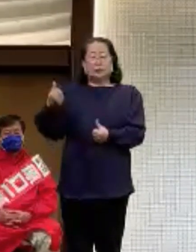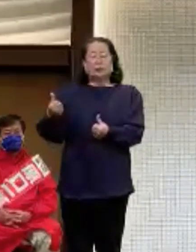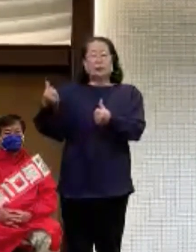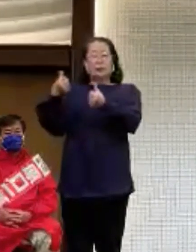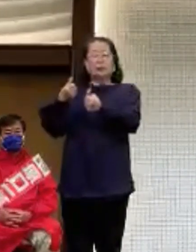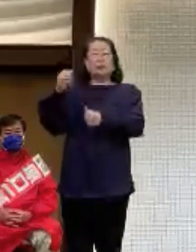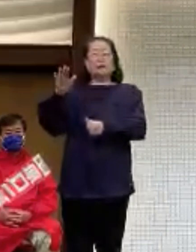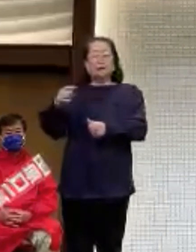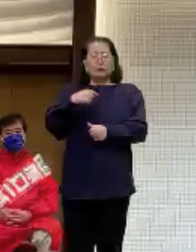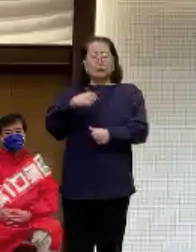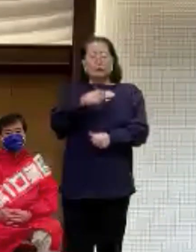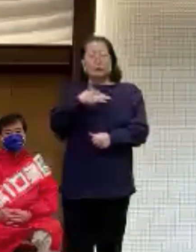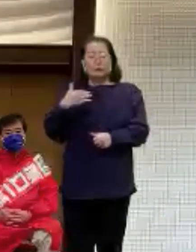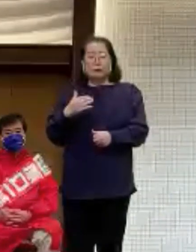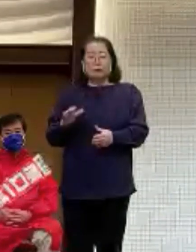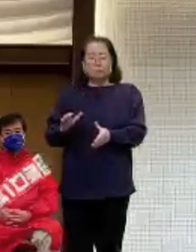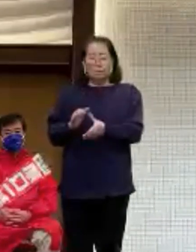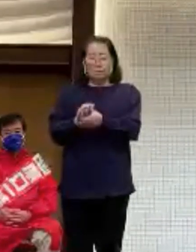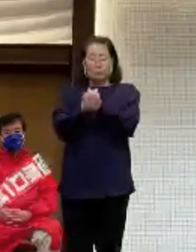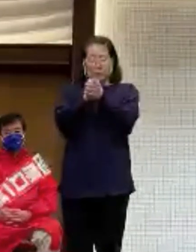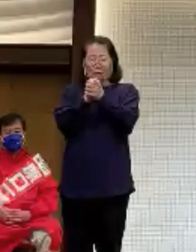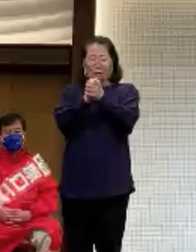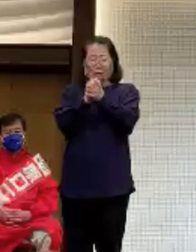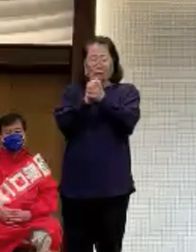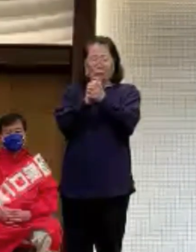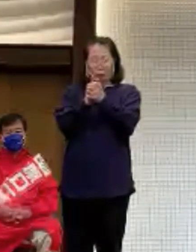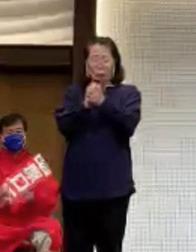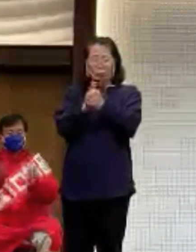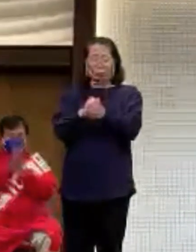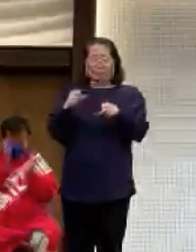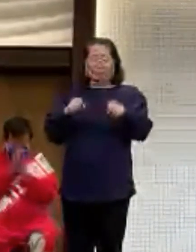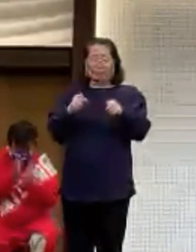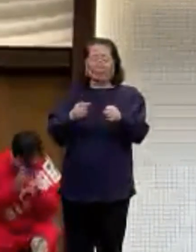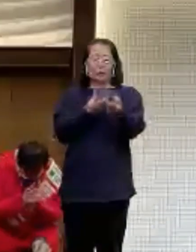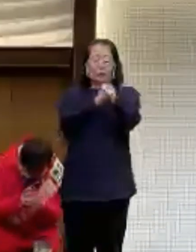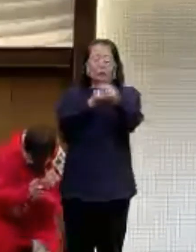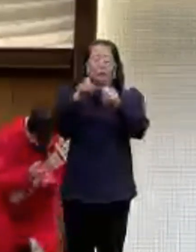私たち連合も総力を尽くして頑張ります。共に頑張りましょう。